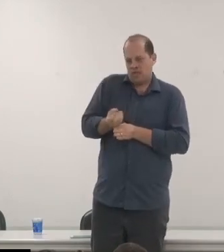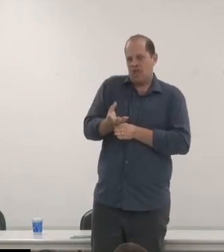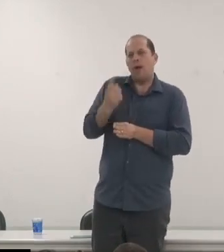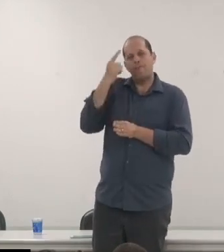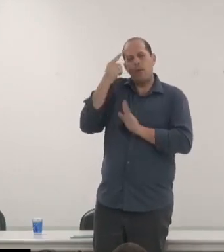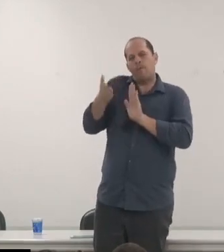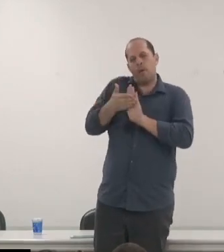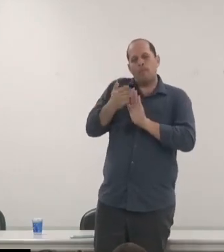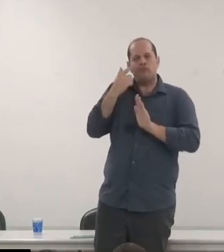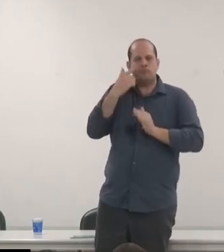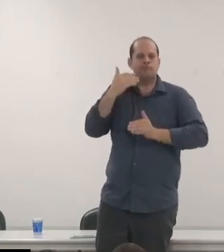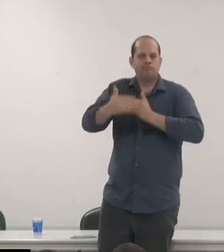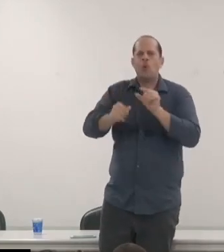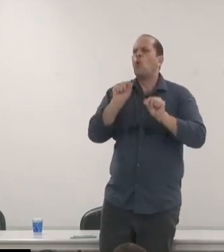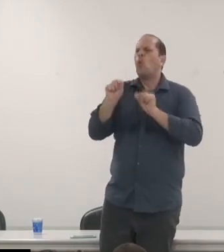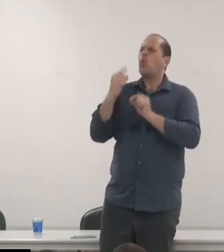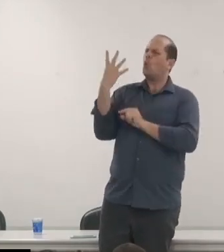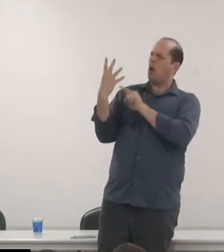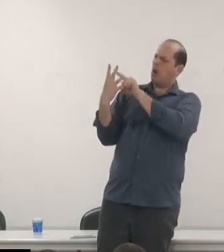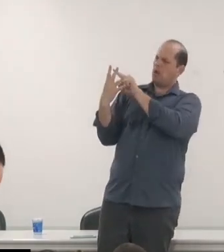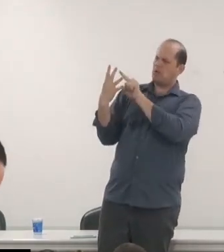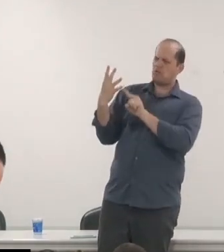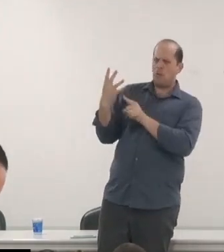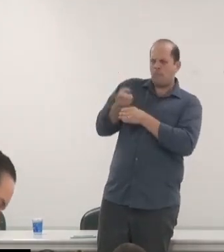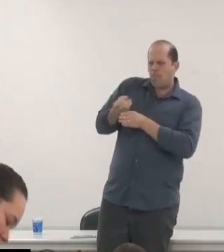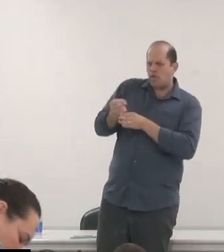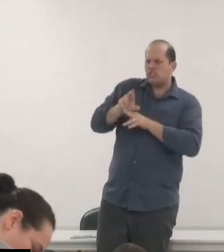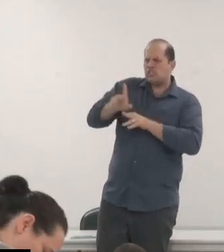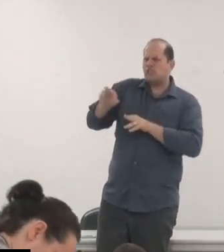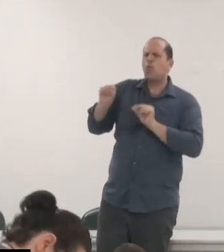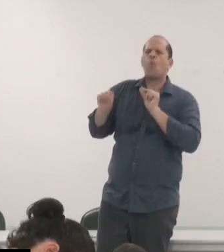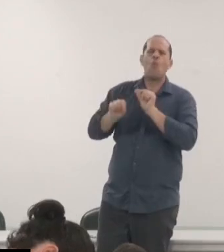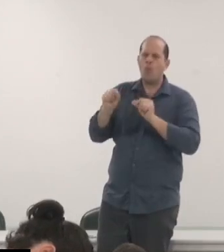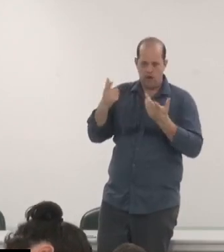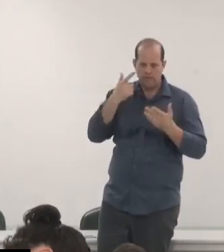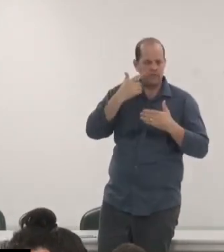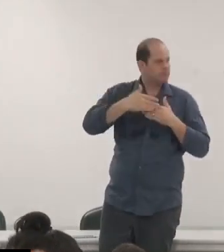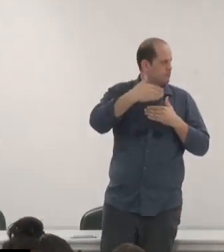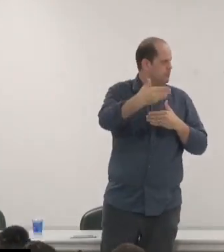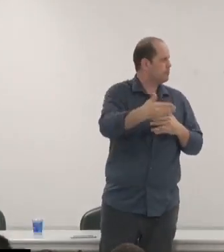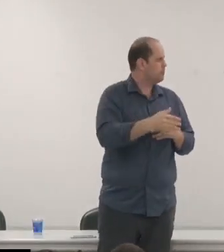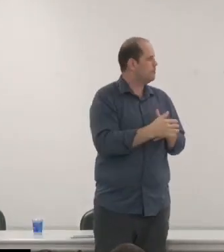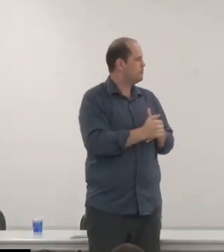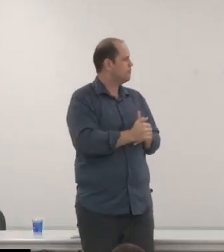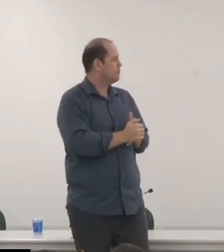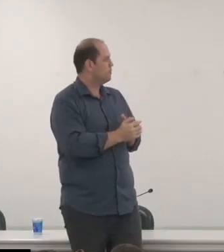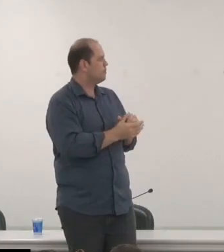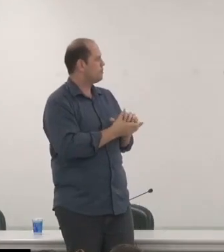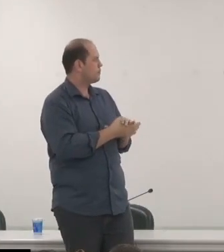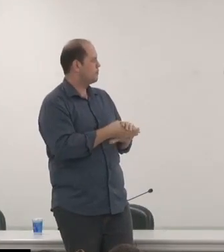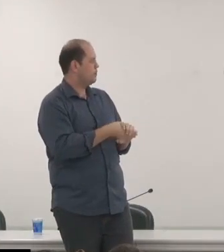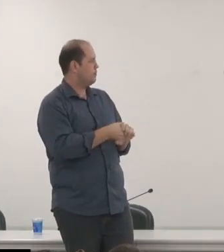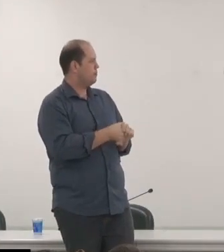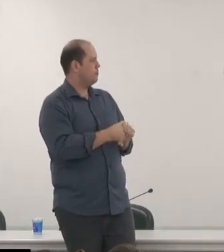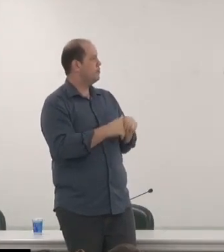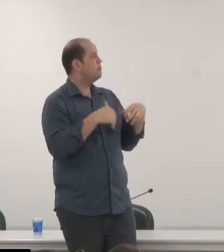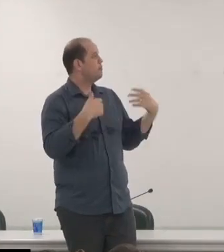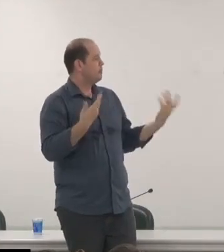não nativo, eu tenho 4 categorias, 4 modalidades que a gente vai ver a